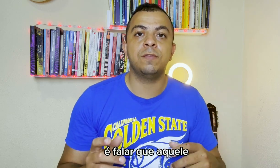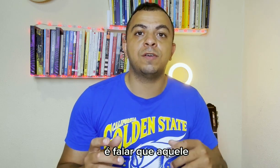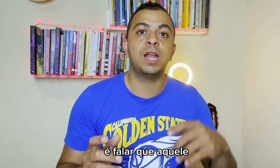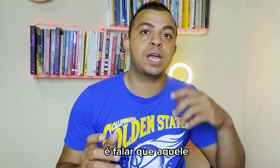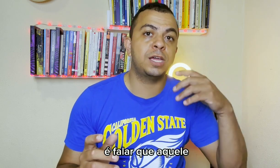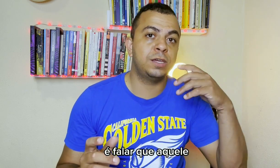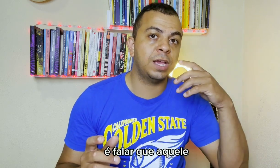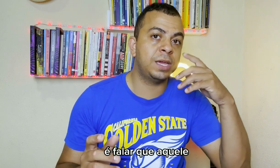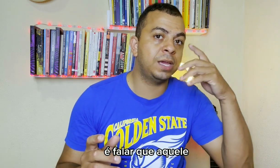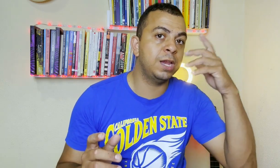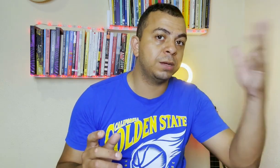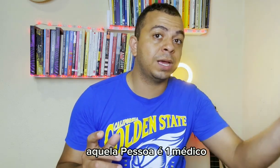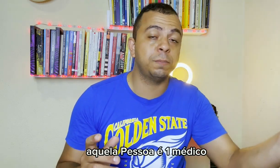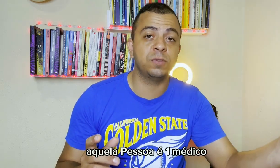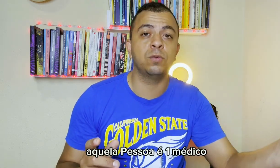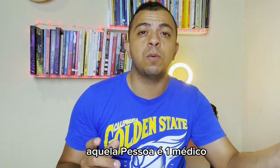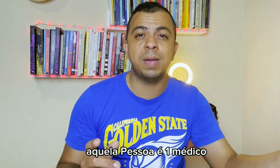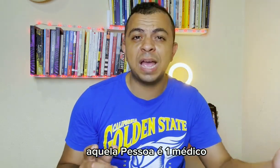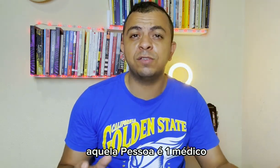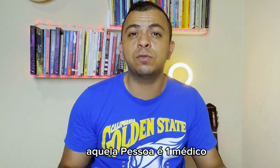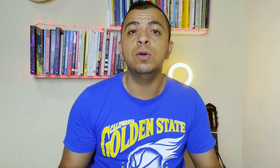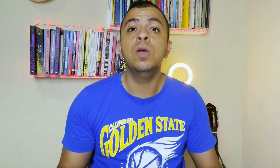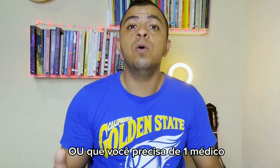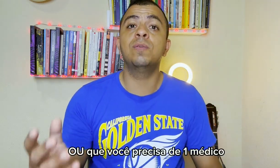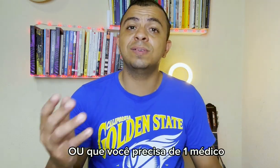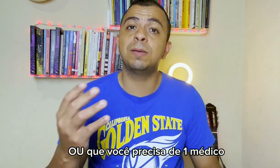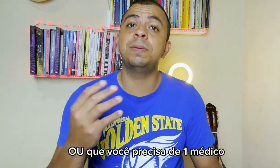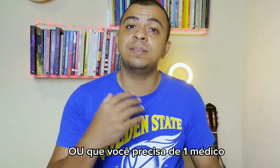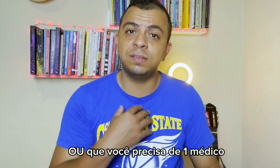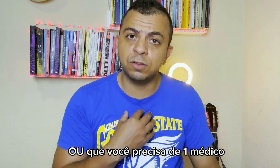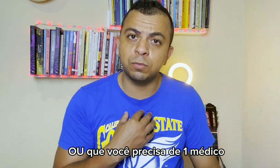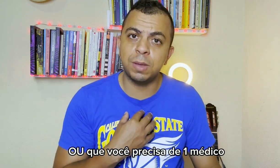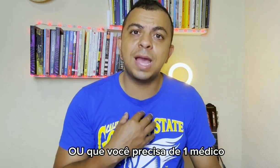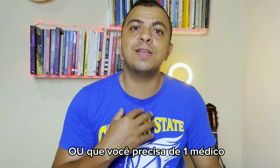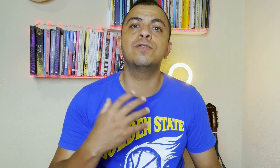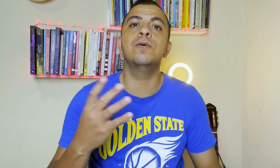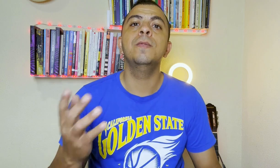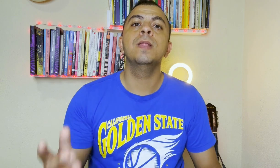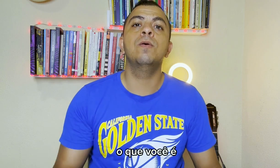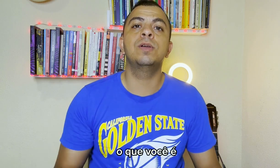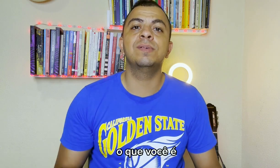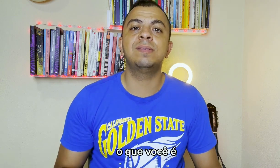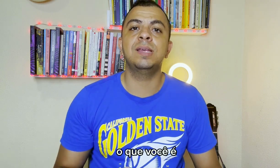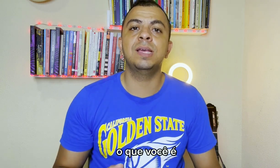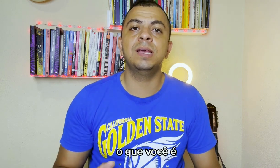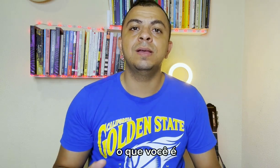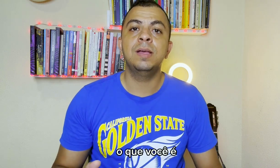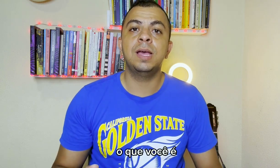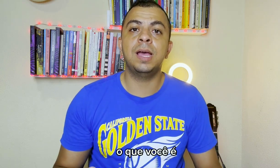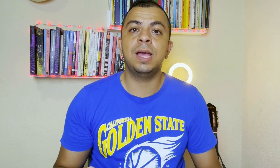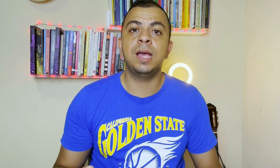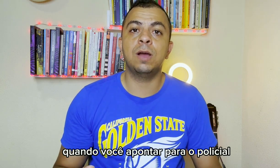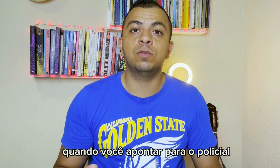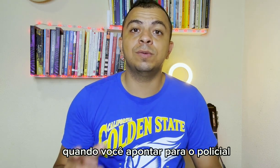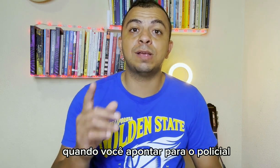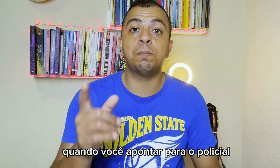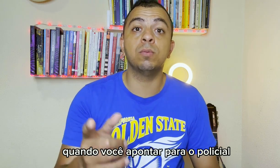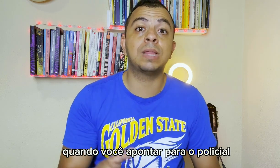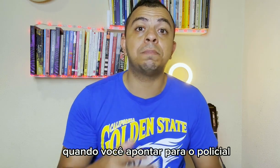falar que aquela pessoa é um médico, ou que você precisa de um médico, ou que você, quando você apontar para